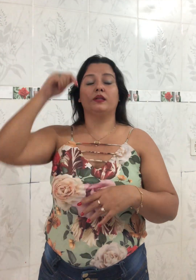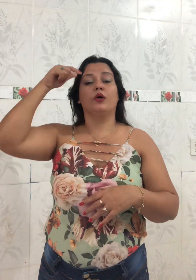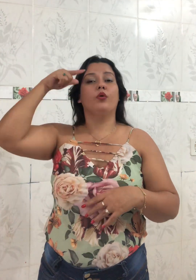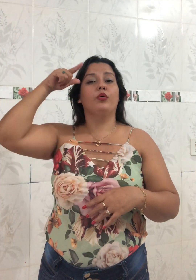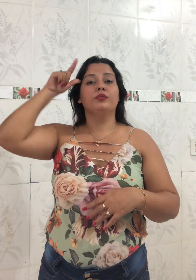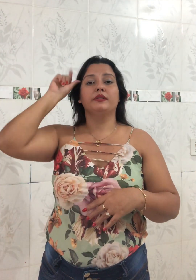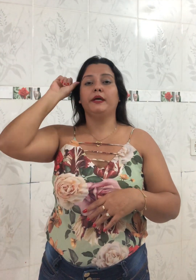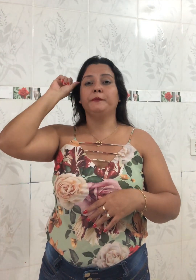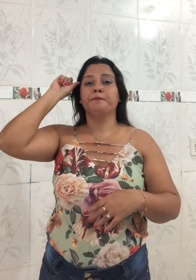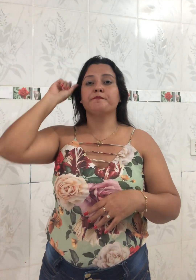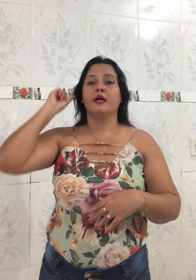Então, ontem